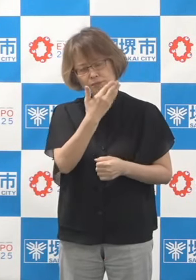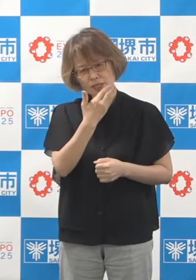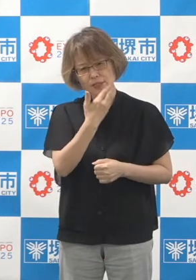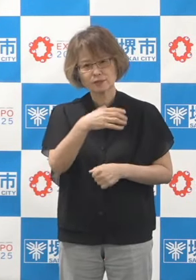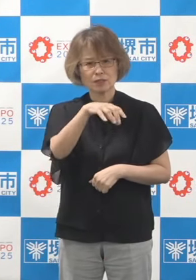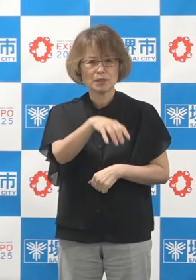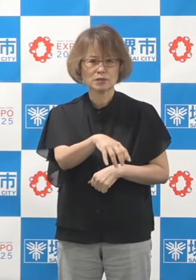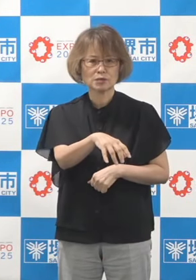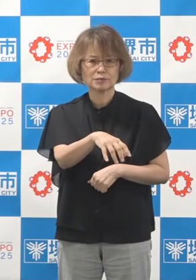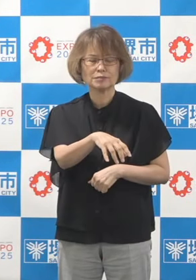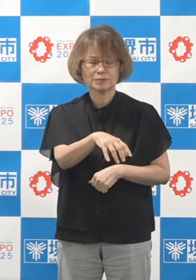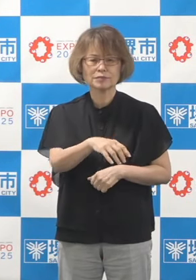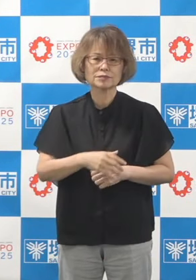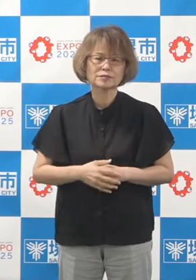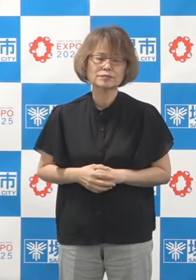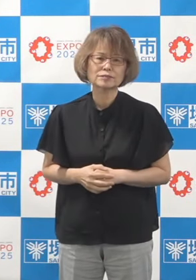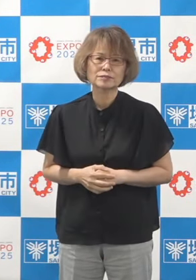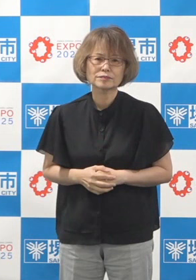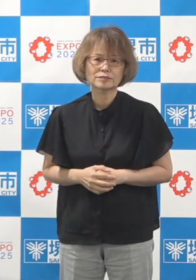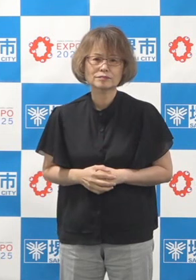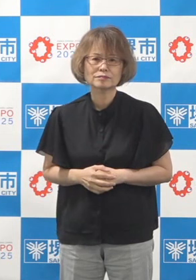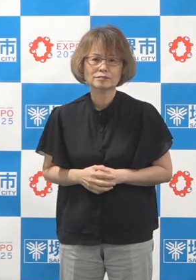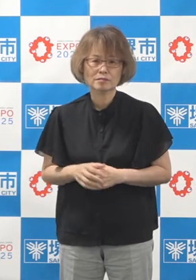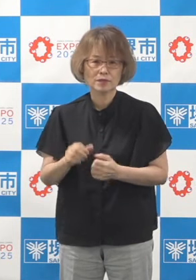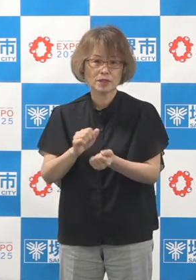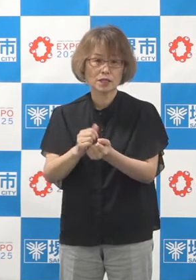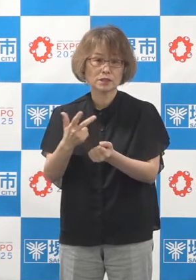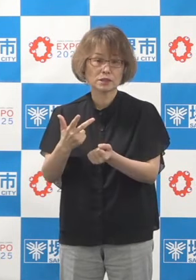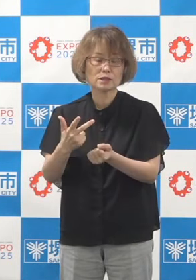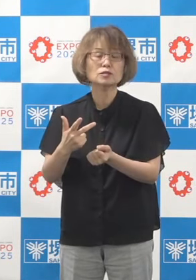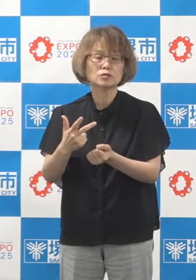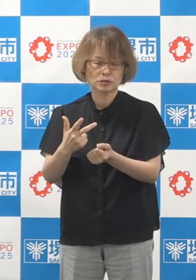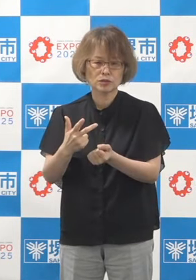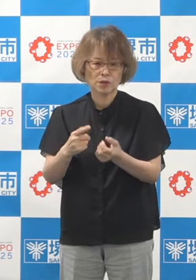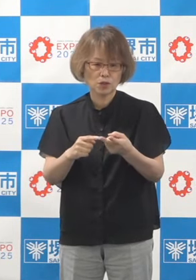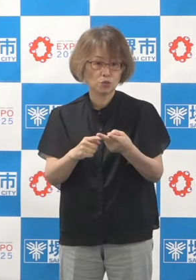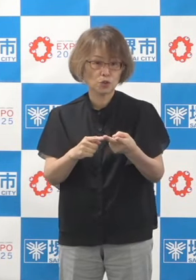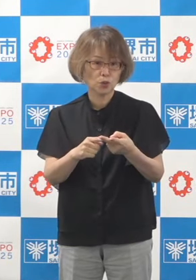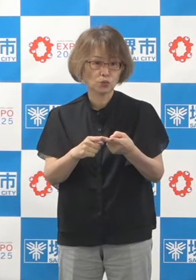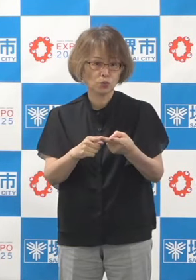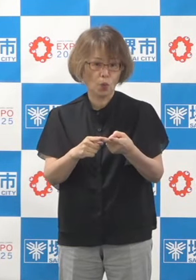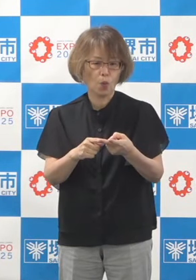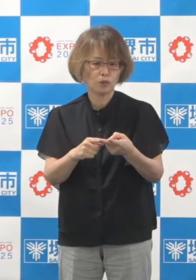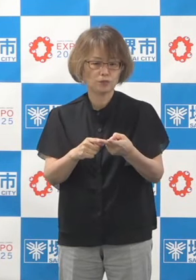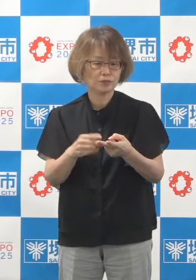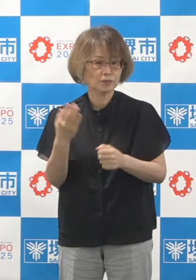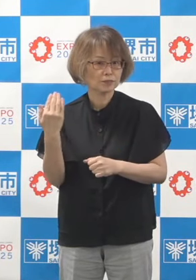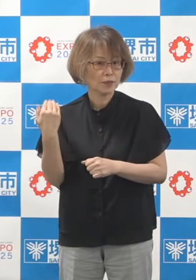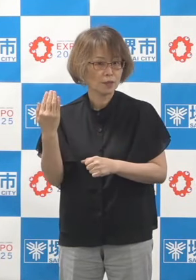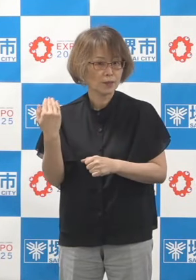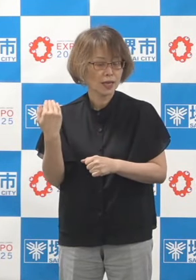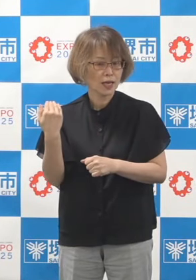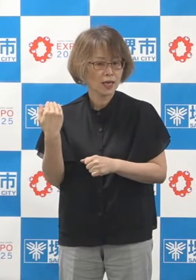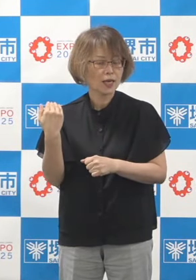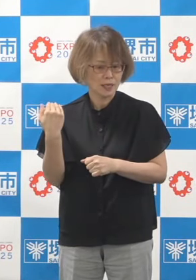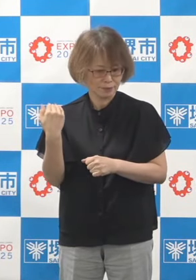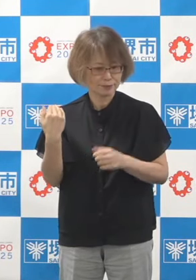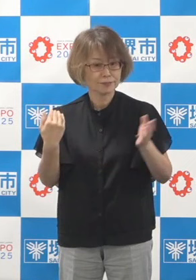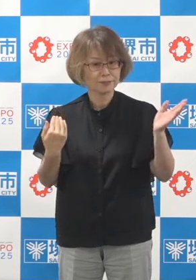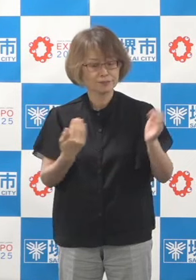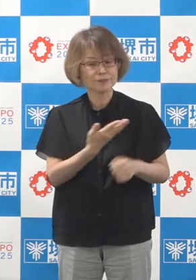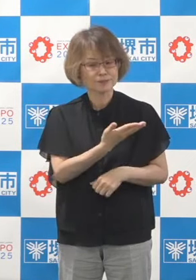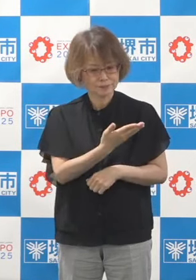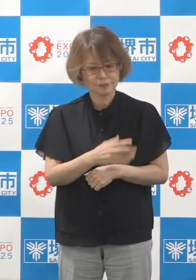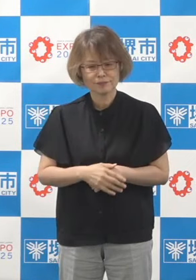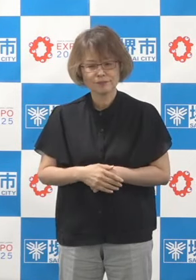施設と認識をしています。堺市では郵便局とこれまでこちらに記載をしていますような自